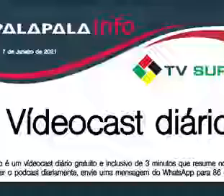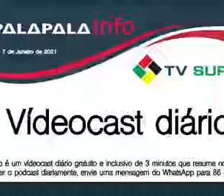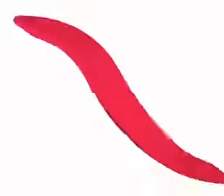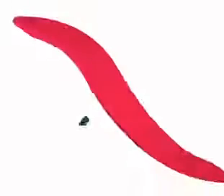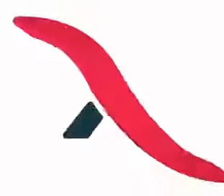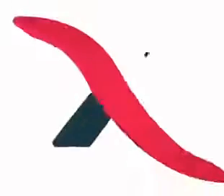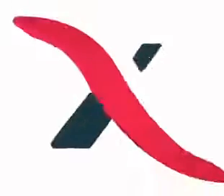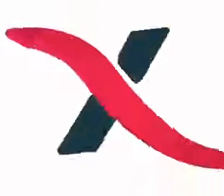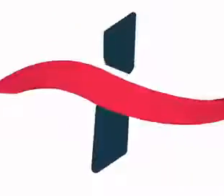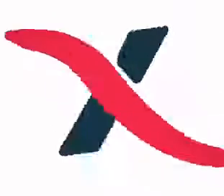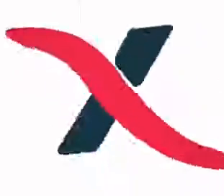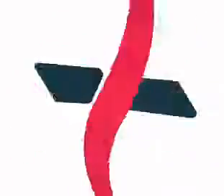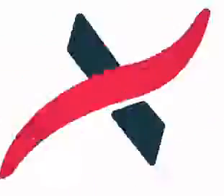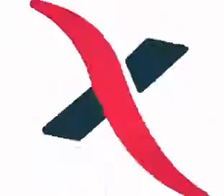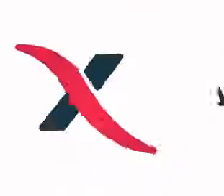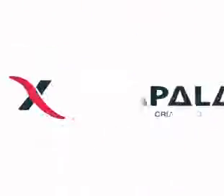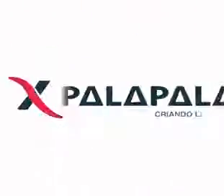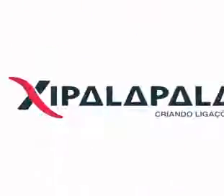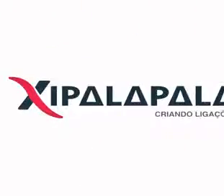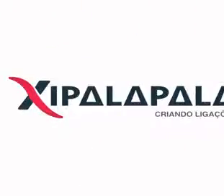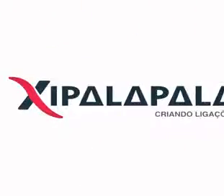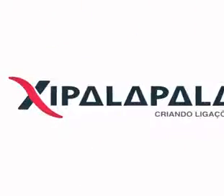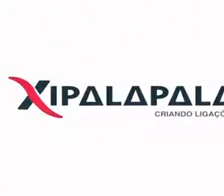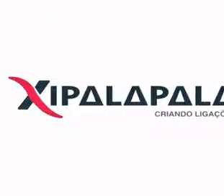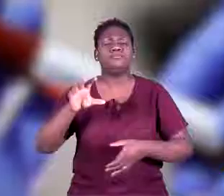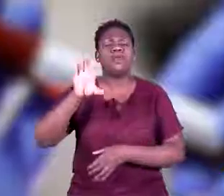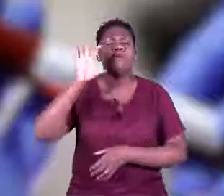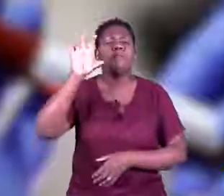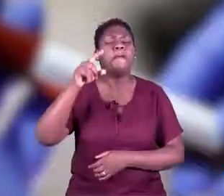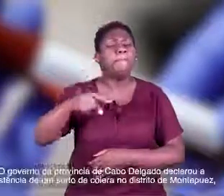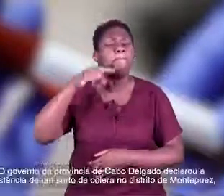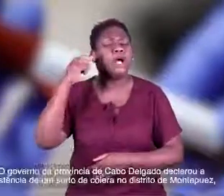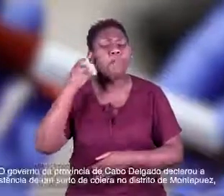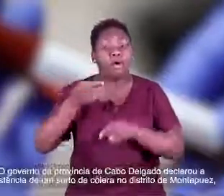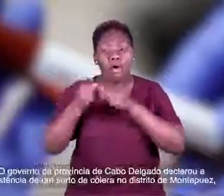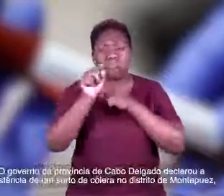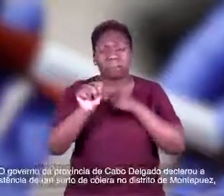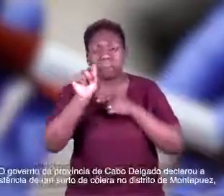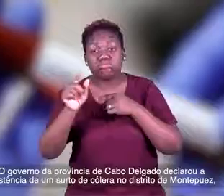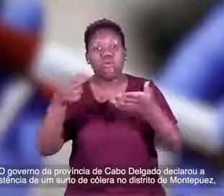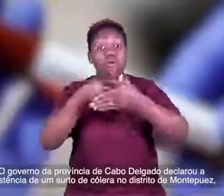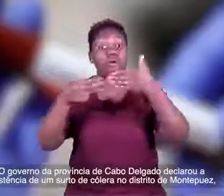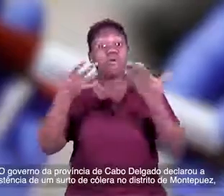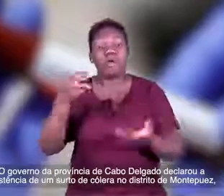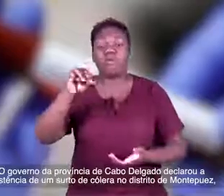o e Paula Paula info edição sete de janeiro o governo da Província de cabo Delgado